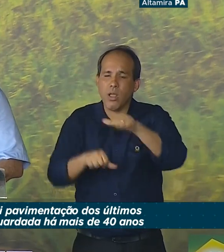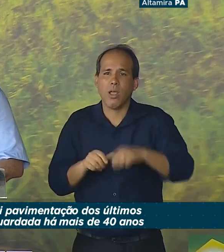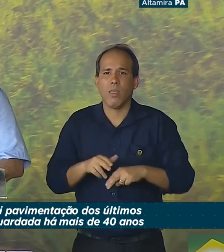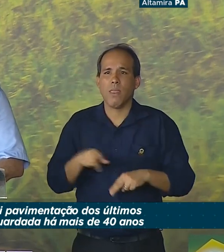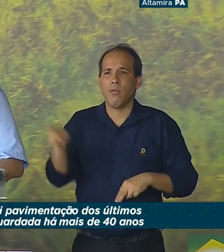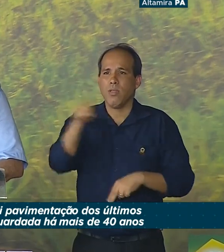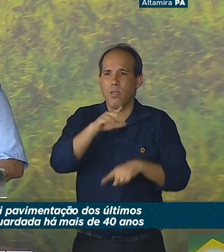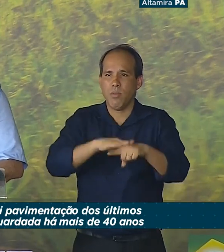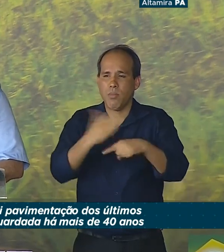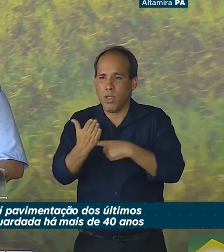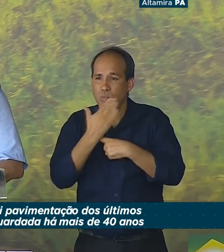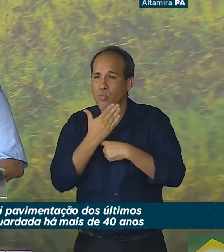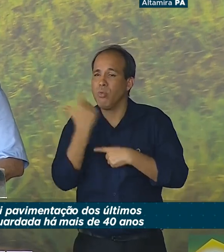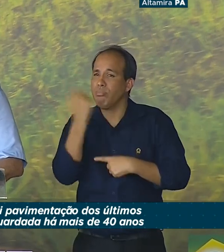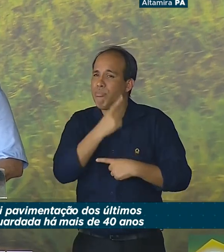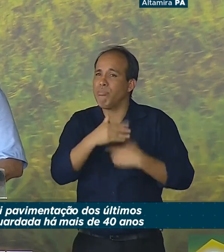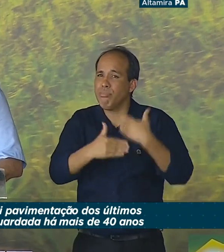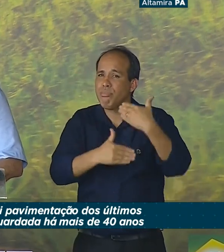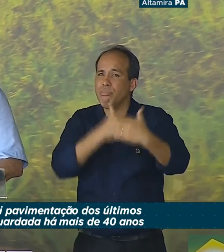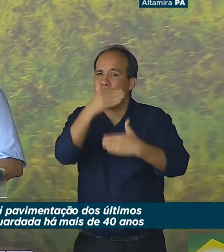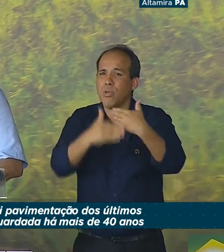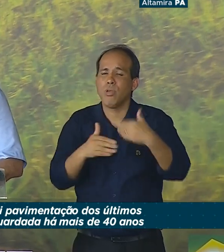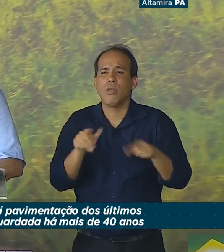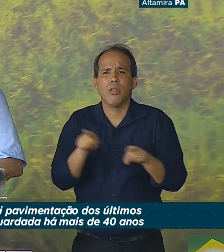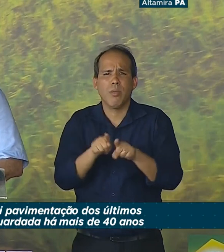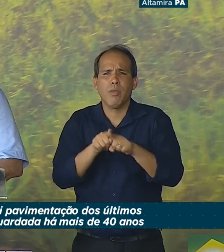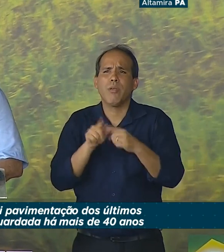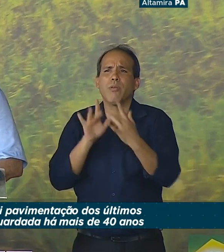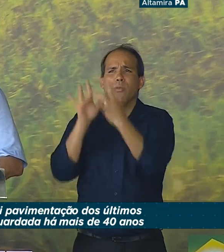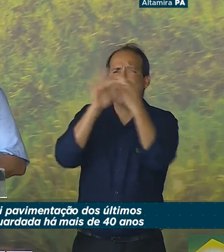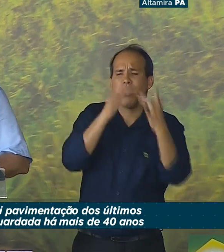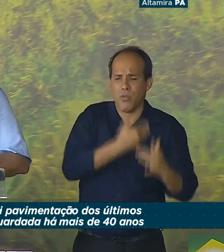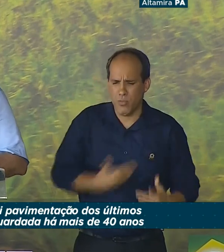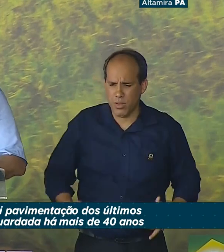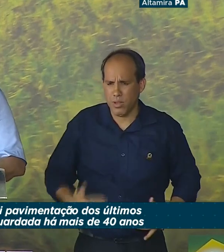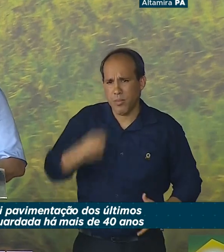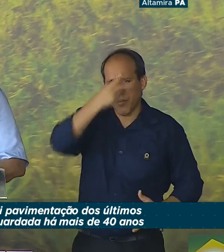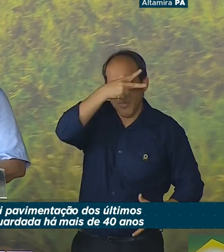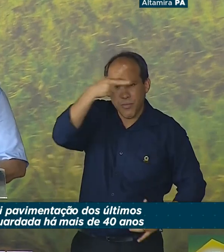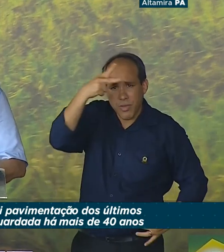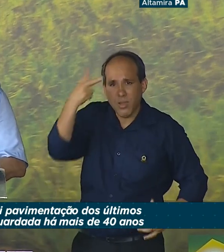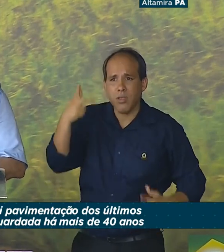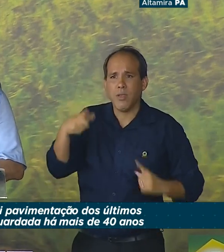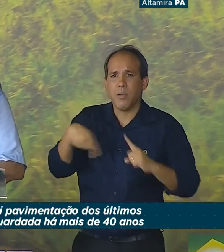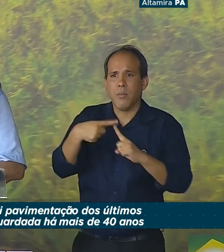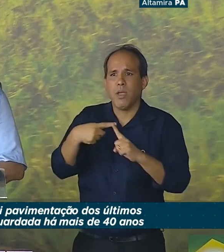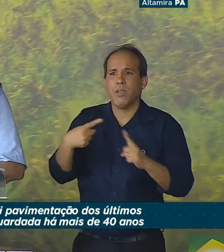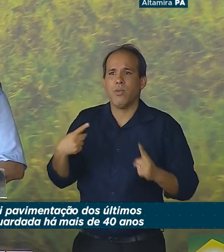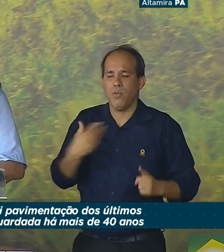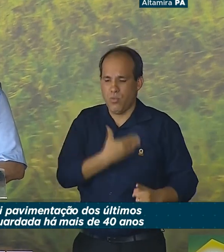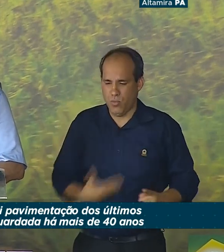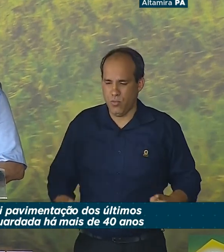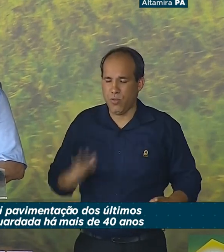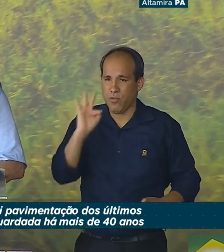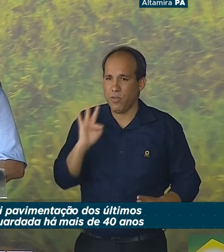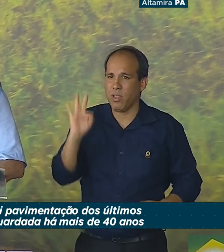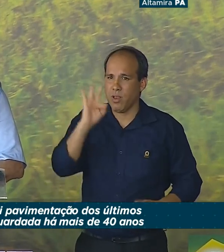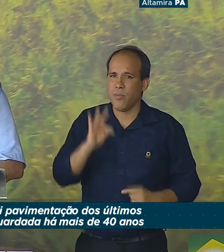daí. Isso acontece junto a governadores, prefeitos e, obviamente, junto ao governo